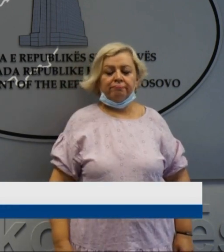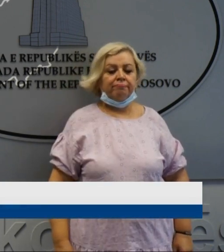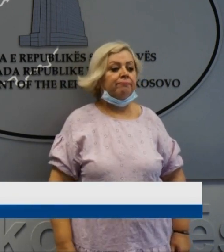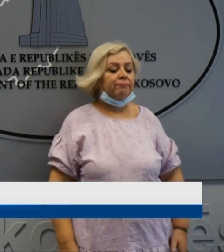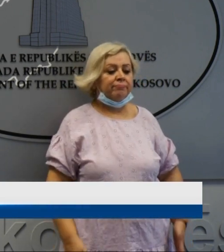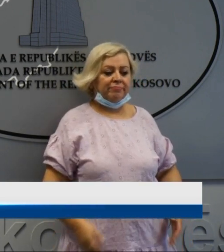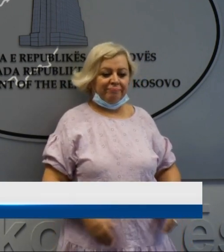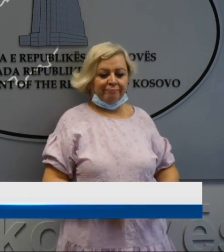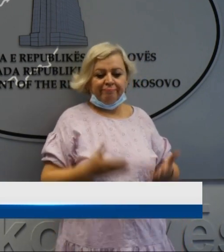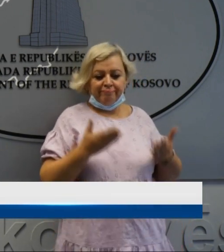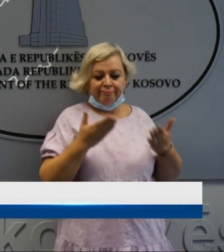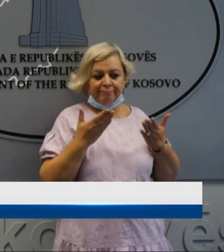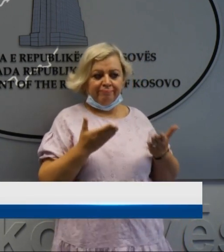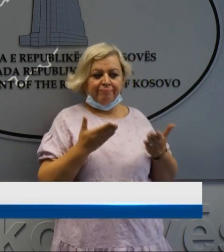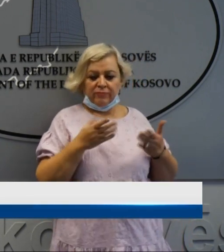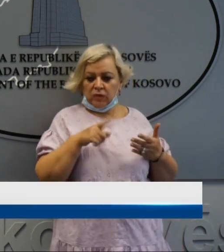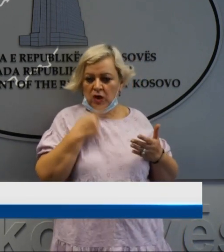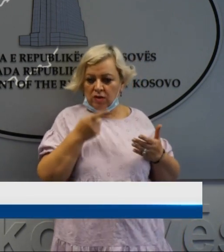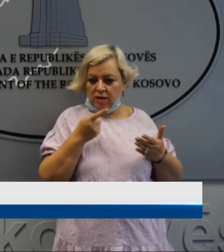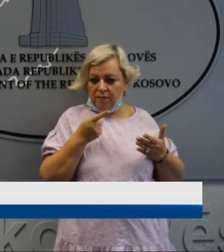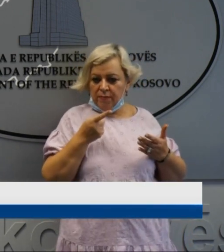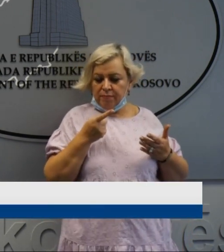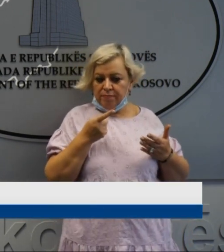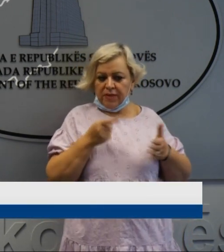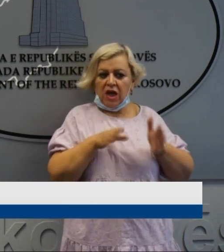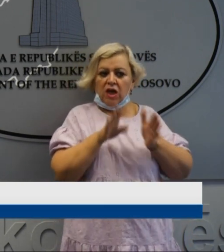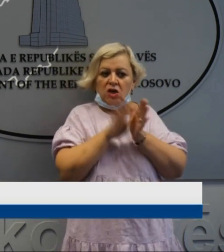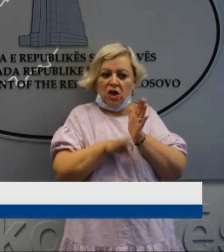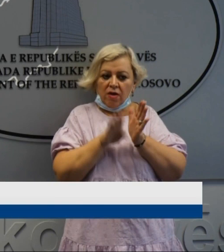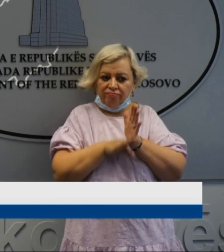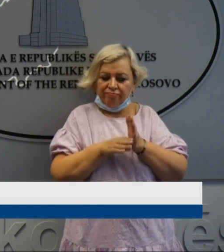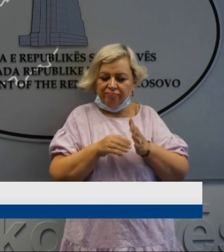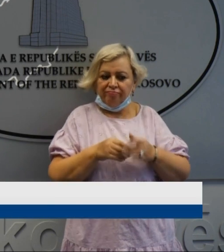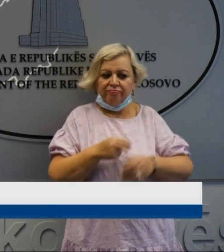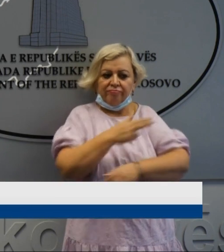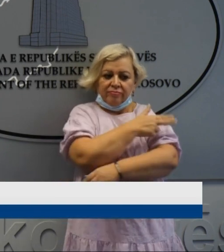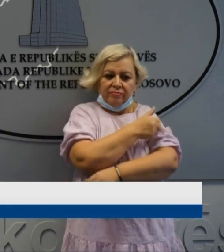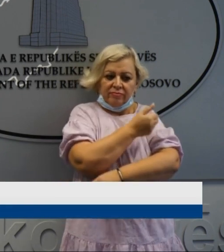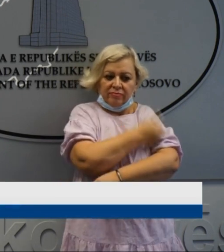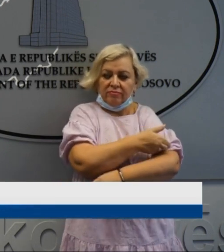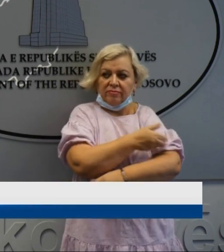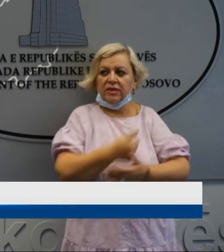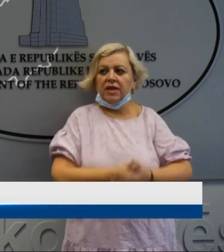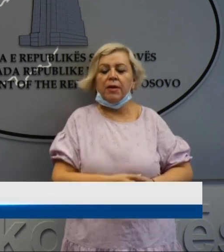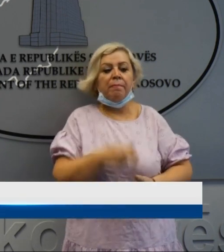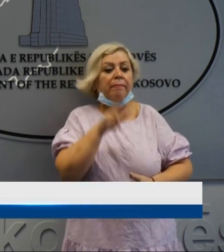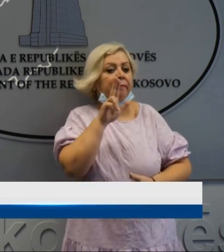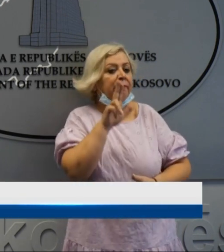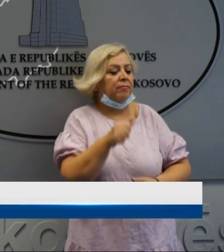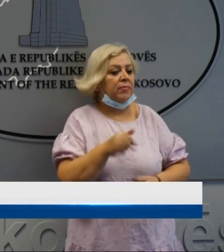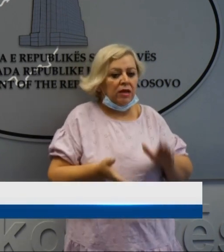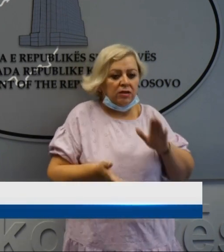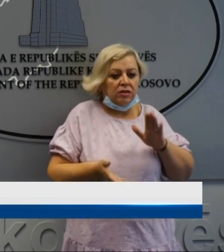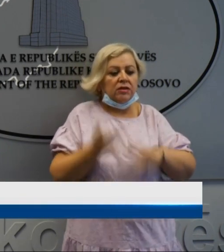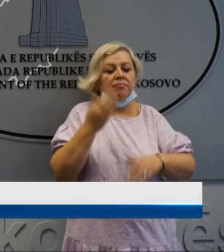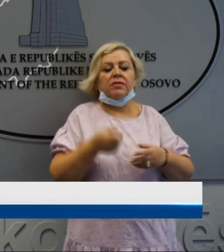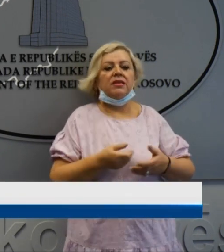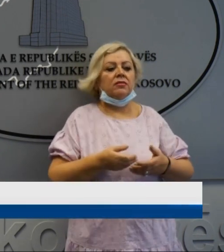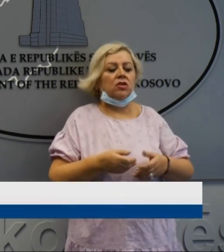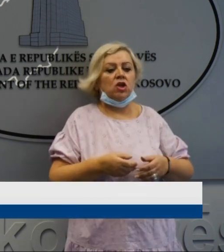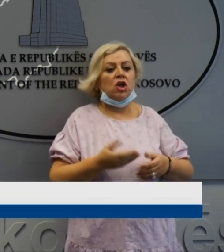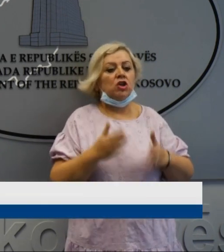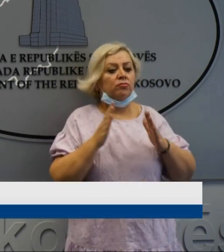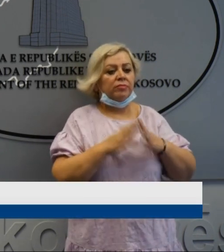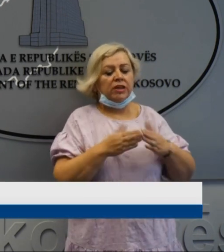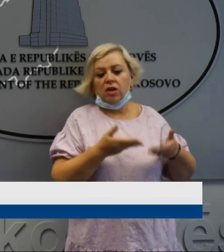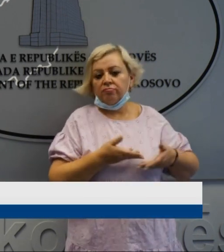Atëherë, Saranda, nuk thashë që vetëm kemi rëmjë të hospitalizimeve, por kemi edhe rritje të lëshimeve.